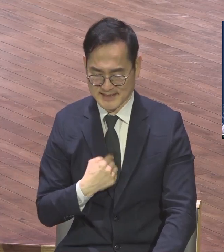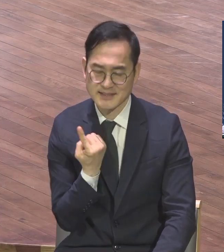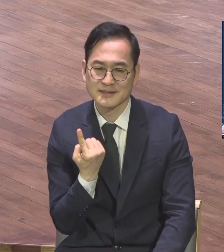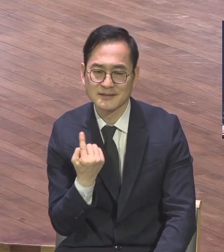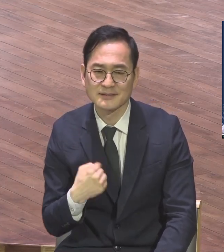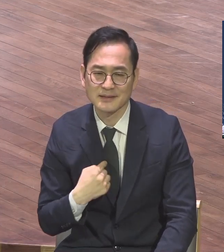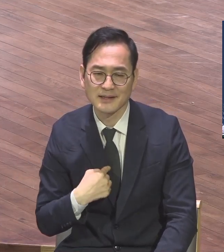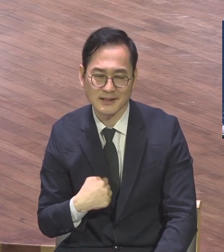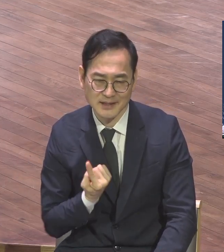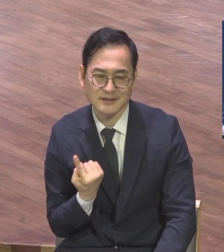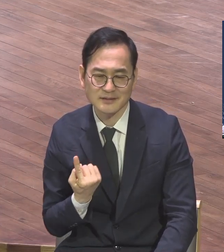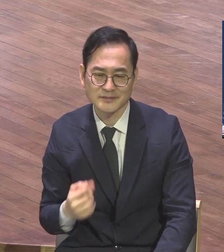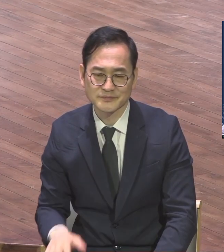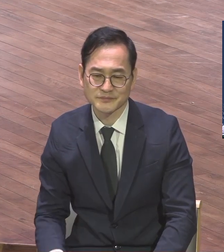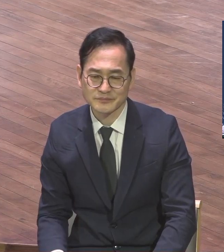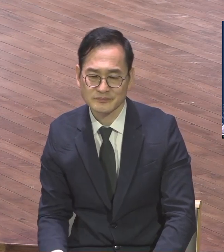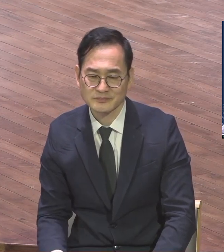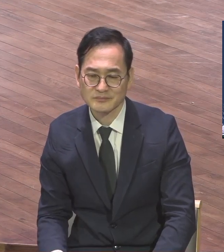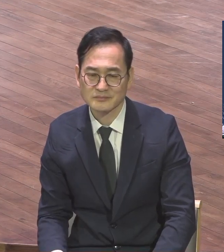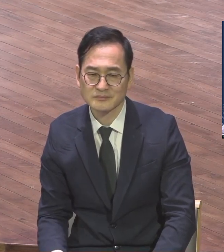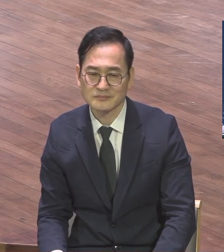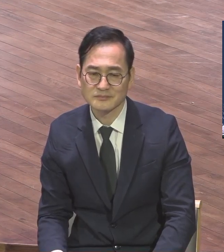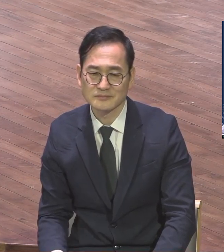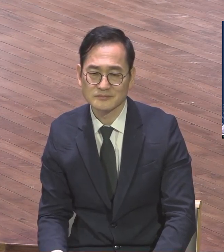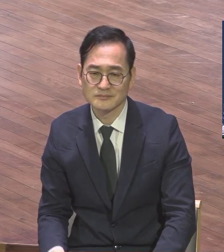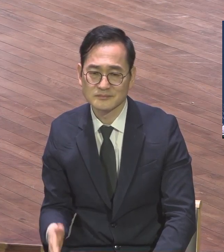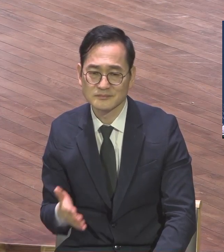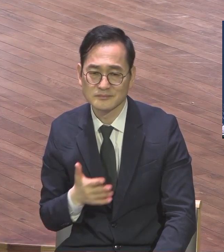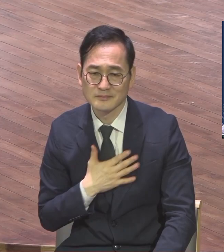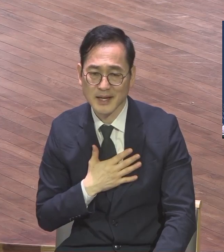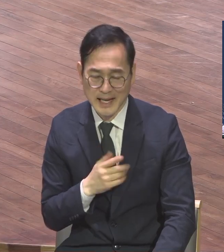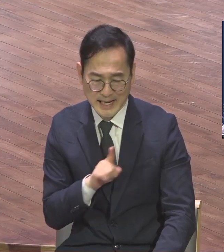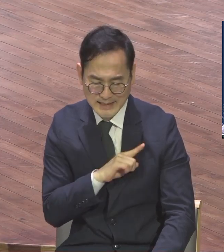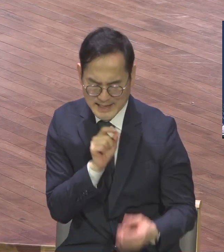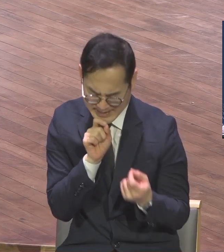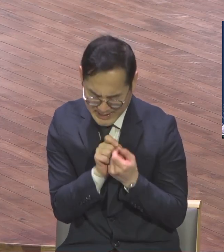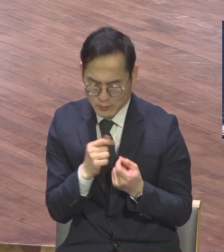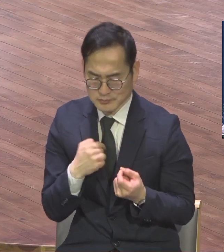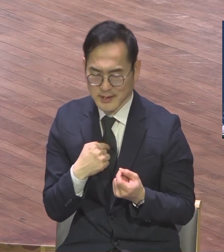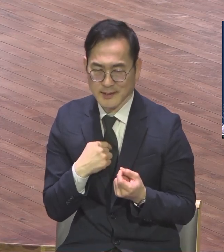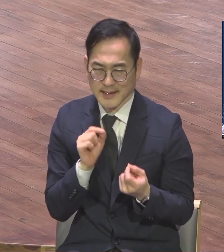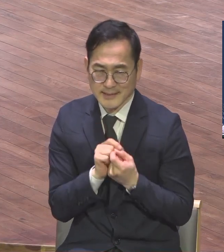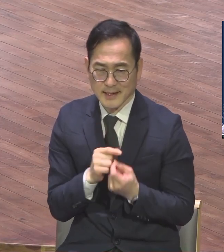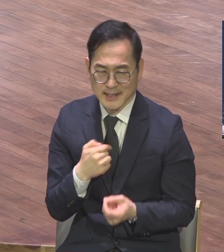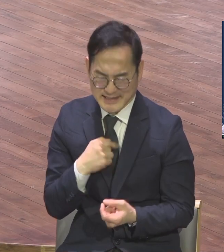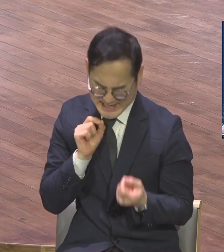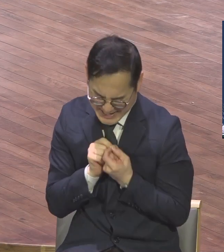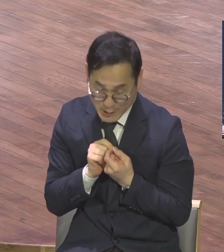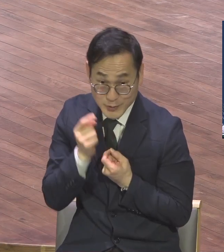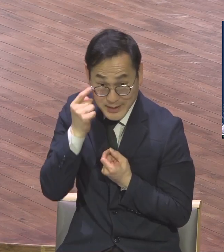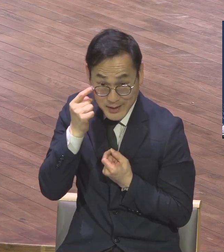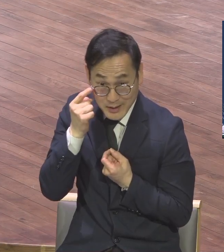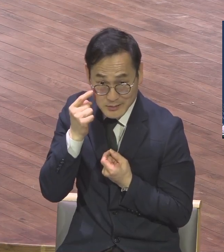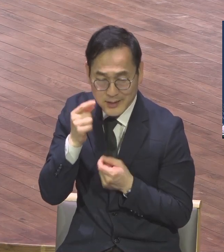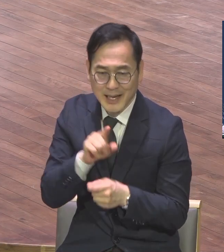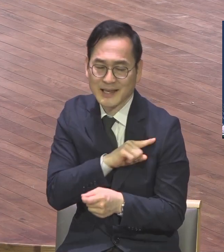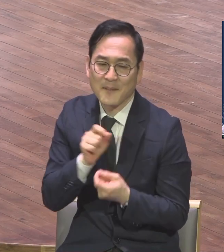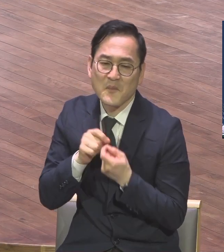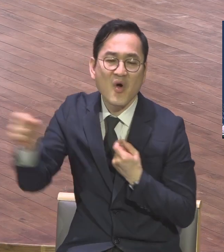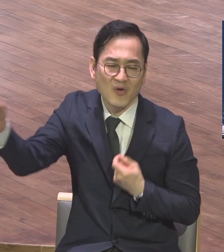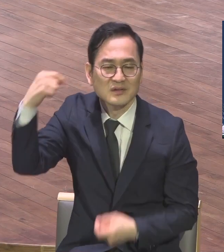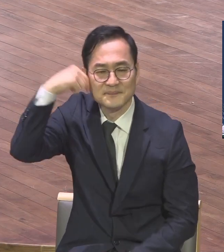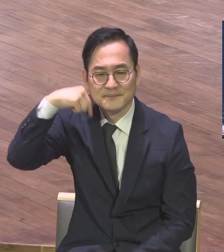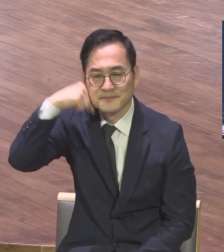있다. 내가 나에게 가장 가까운 사람인 것 같지만은 사실은 가장 멀 때가 있습니다.